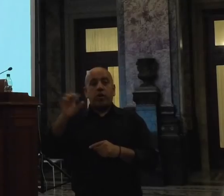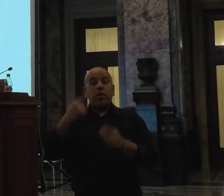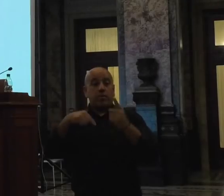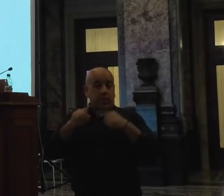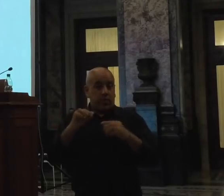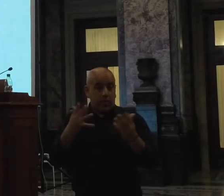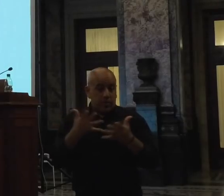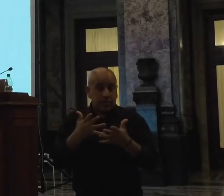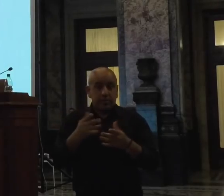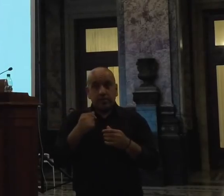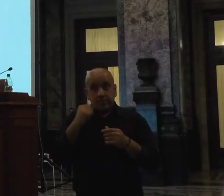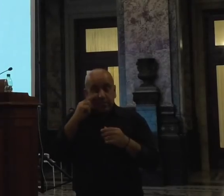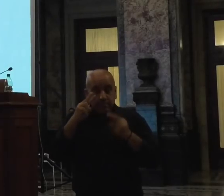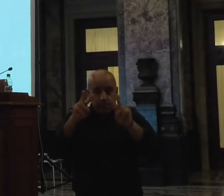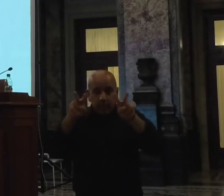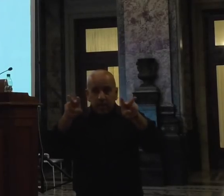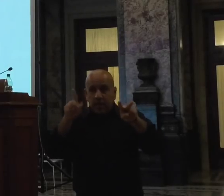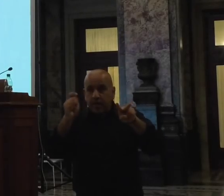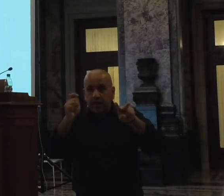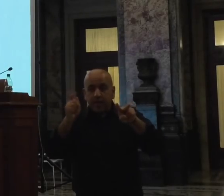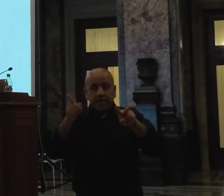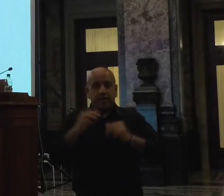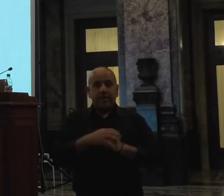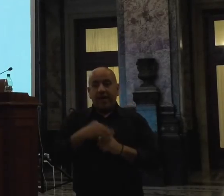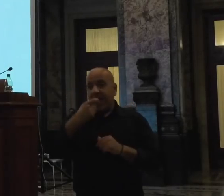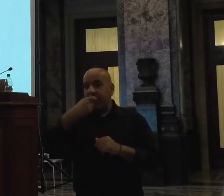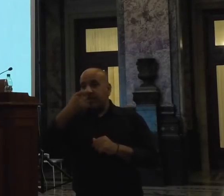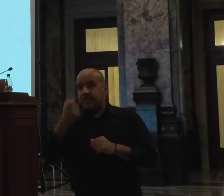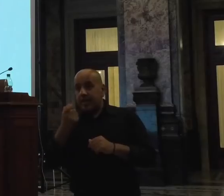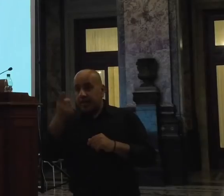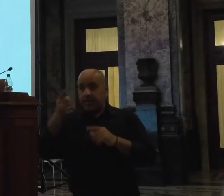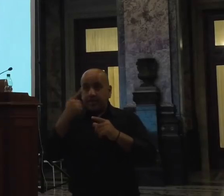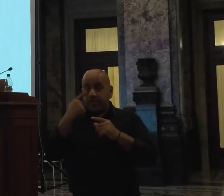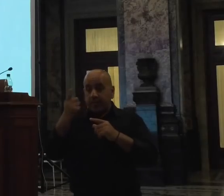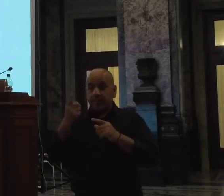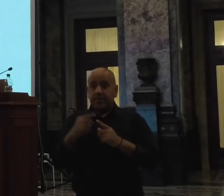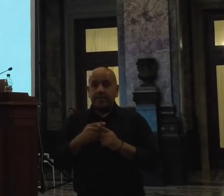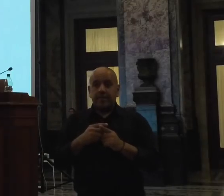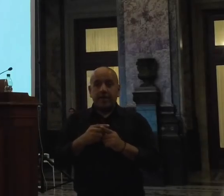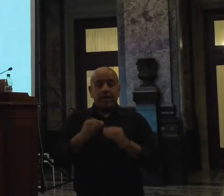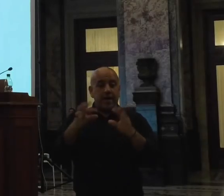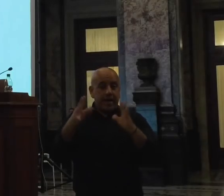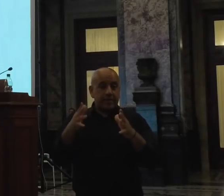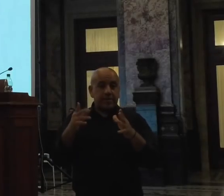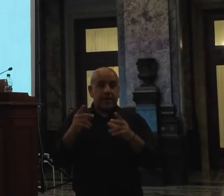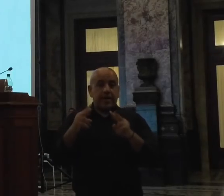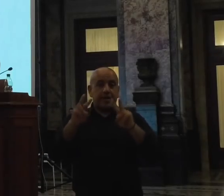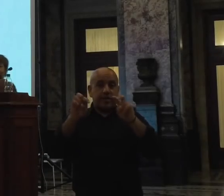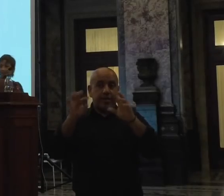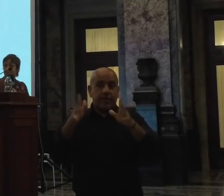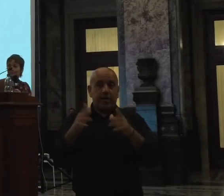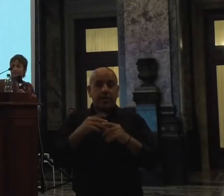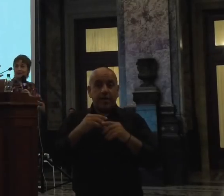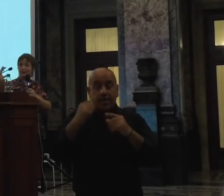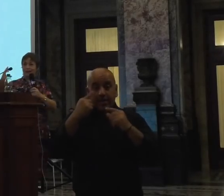anteojos, aunque estén viendo aquí a Einstein, van a ver a Marilyn Monroe. Una vez más, porque sería como filtrar las frecuencias espaciales